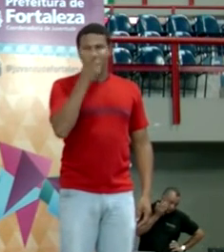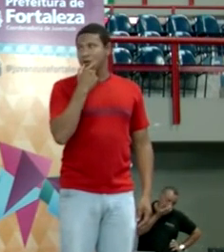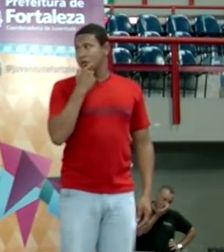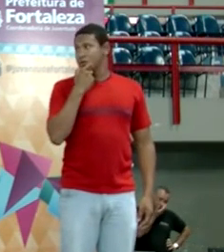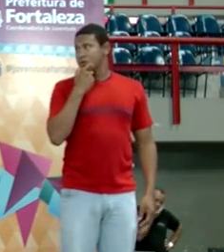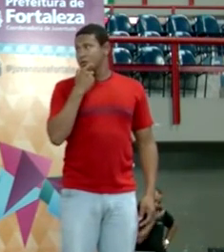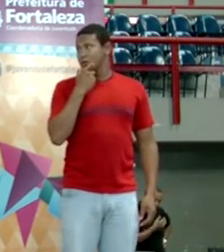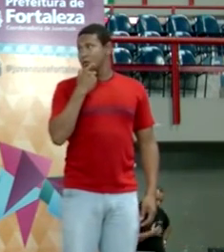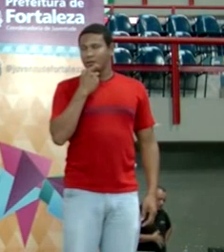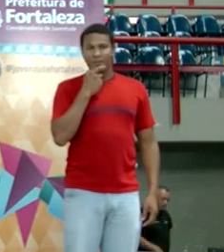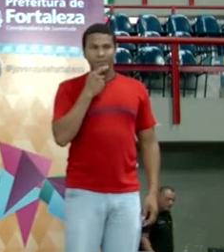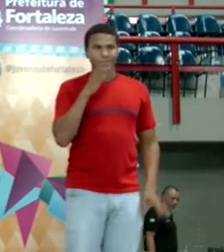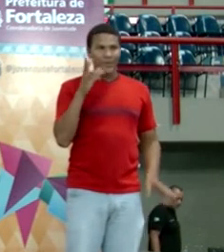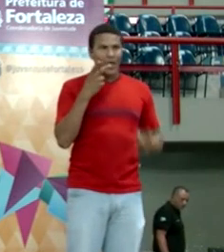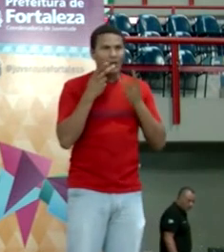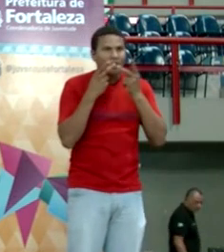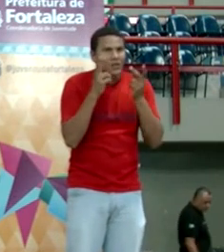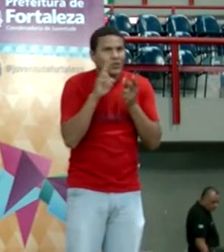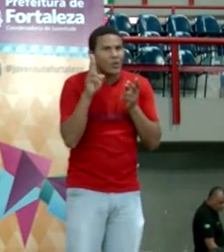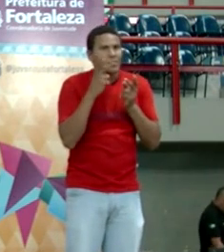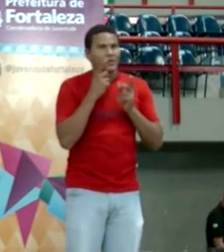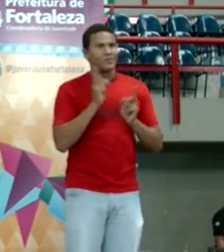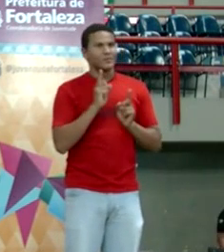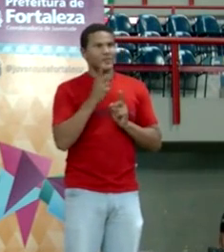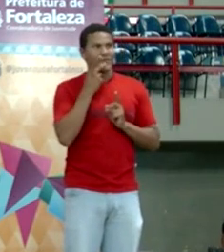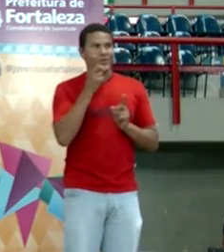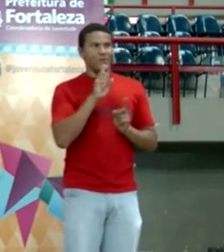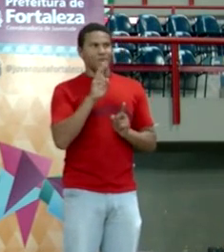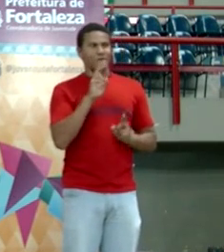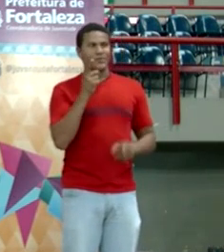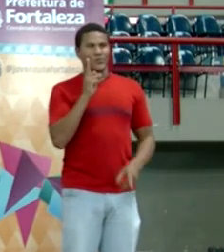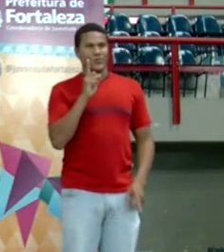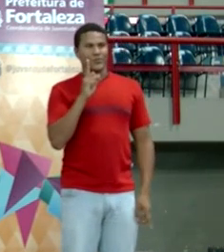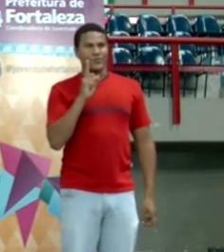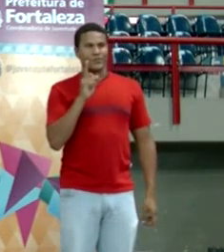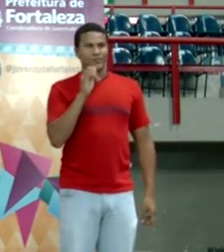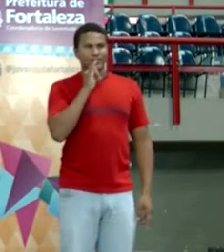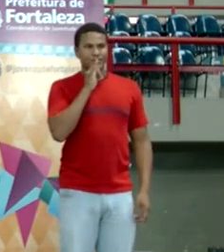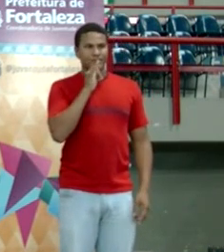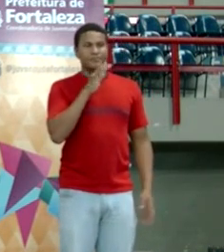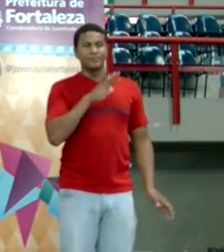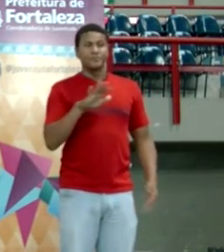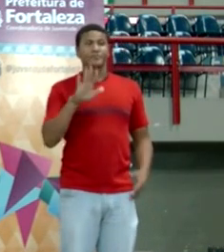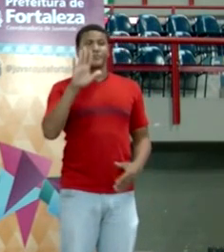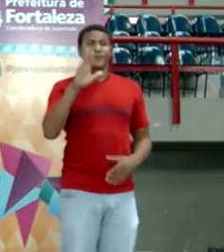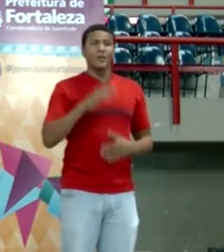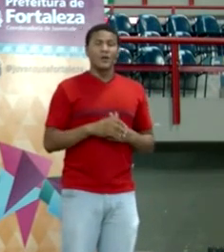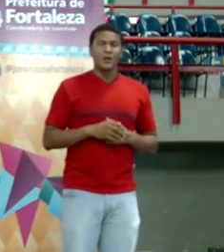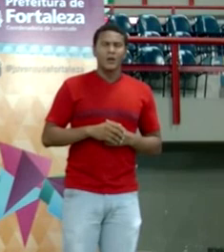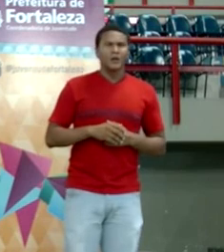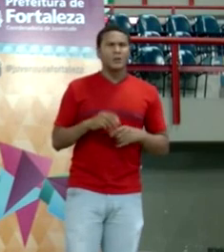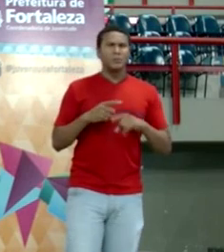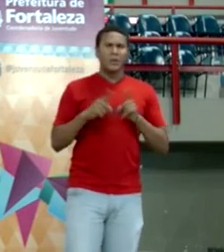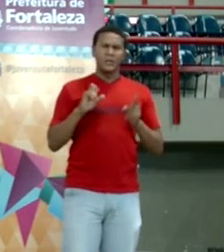Não vamos dizer nomes. Mas vamos lá. Professor, se ela foi